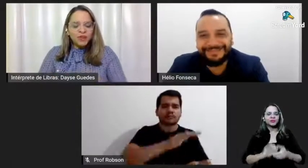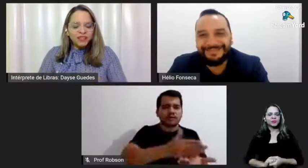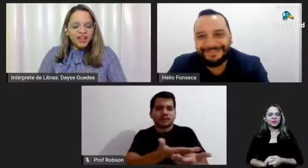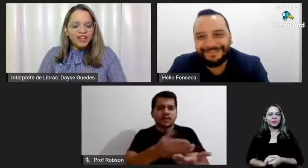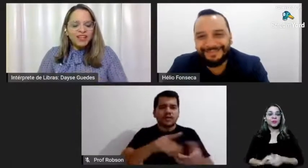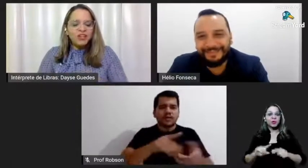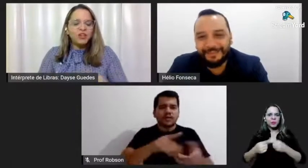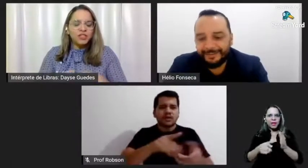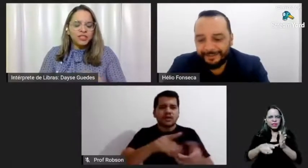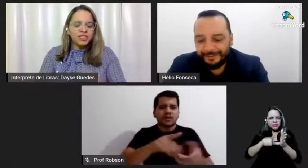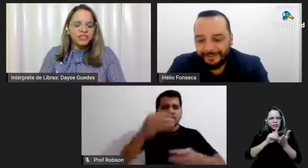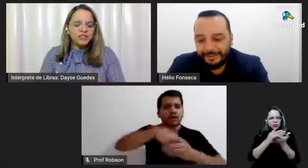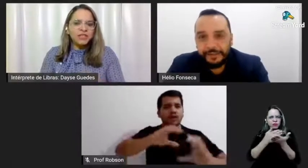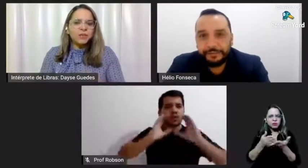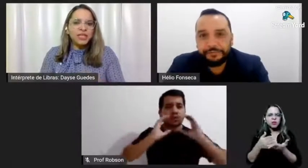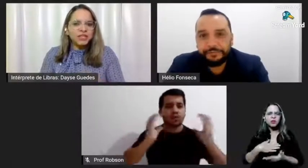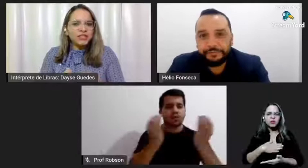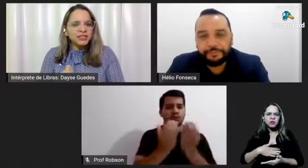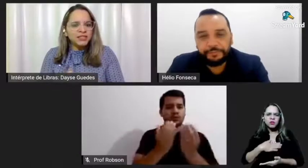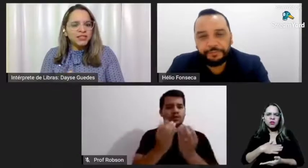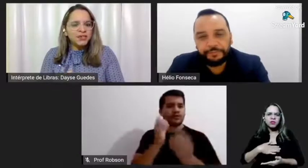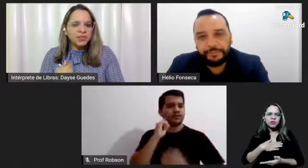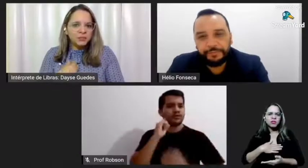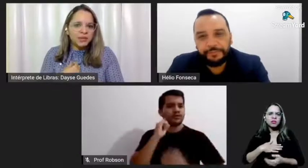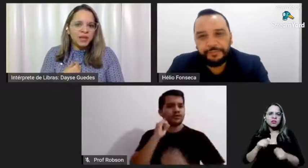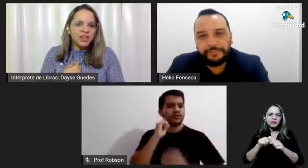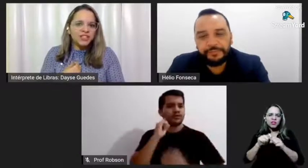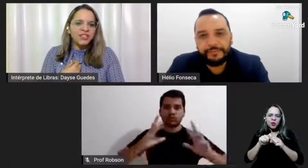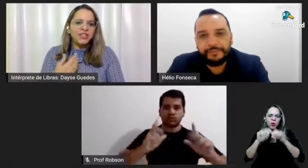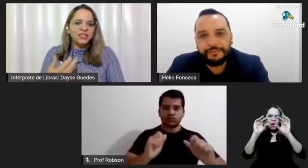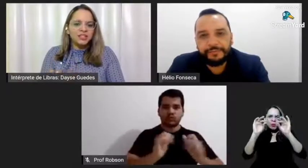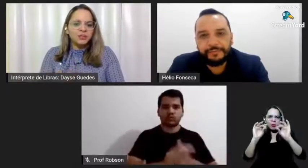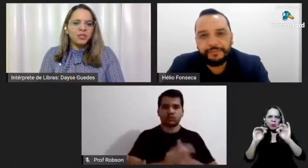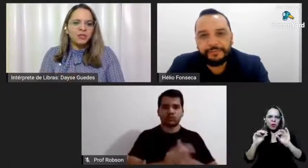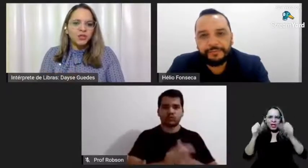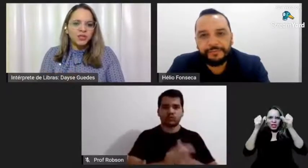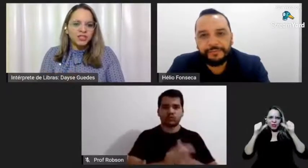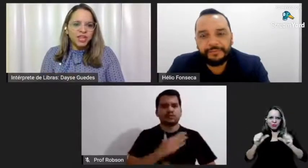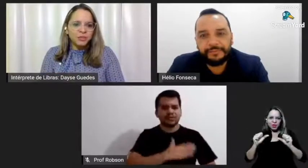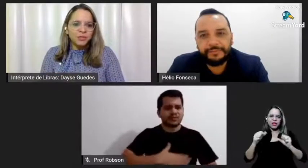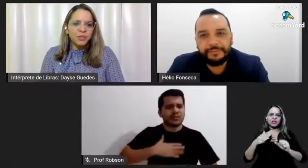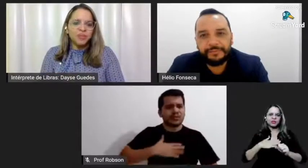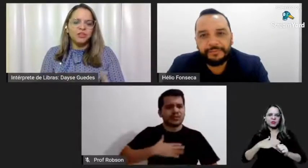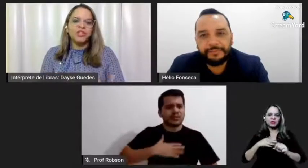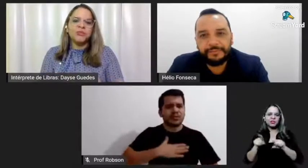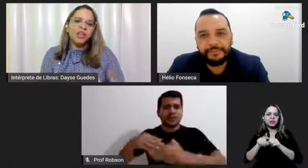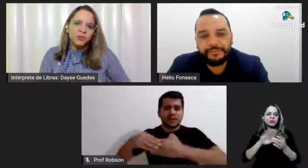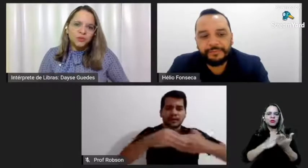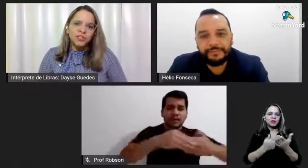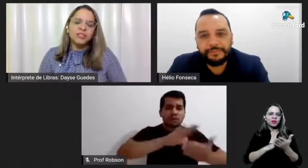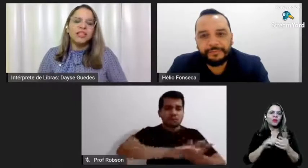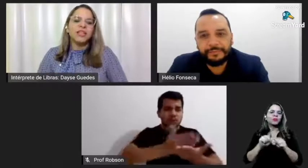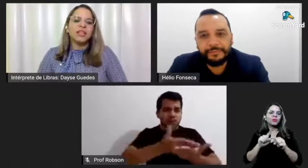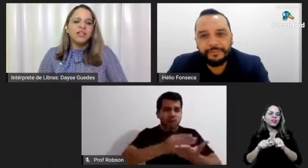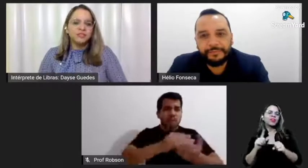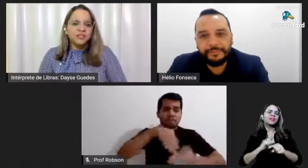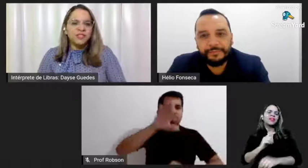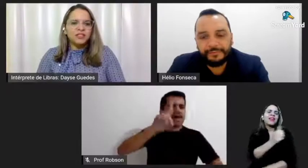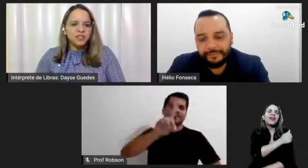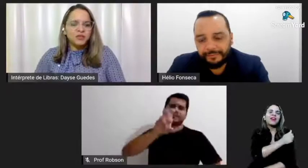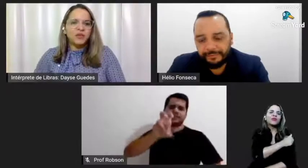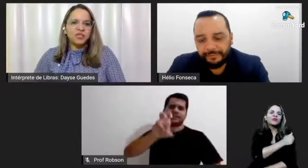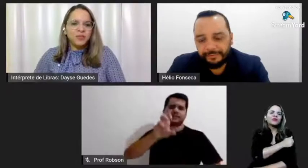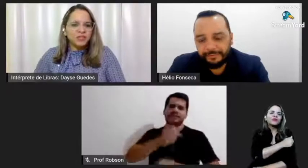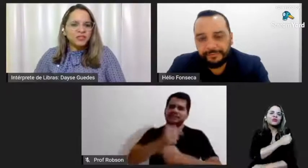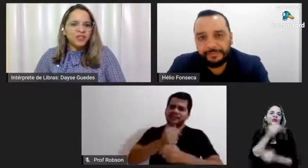mesmo de começar, eu gostaria de fazer uma pequena descrição da minha imagem e também do nosso intérprete, porque nós temos alunos que têm